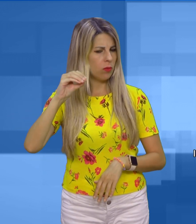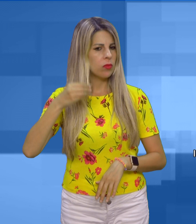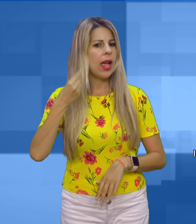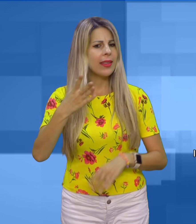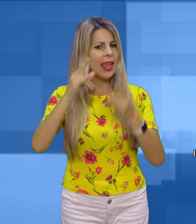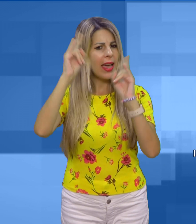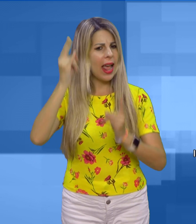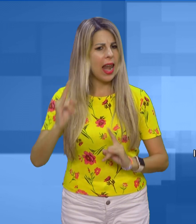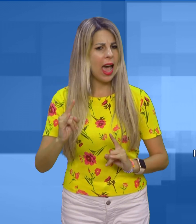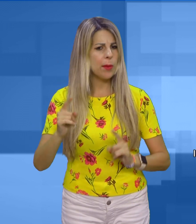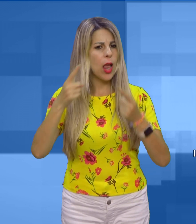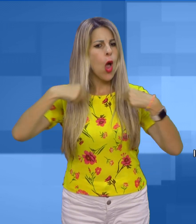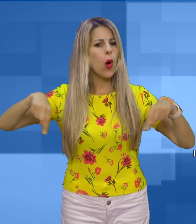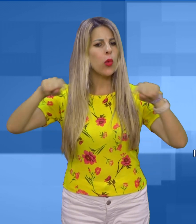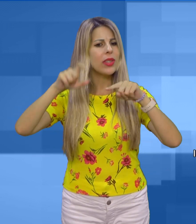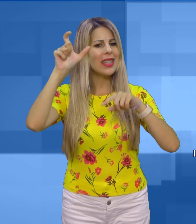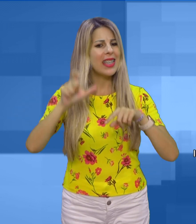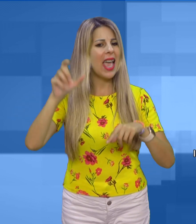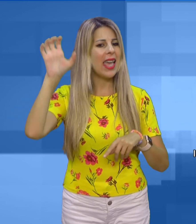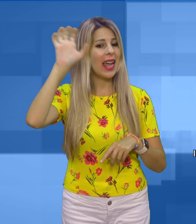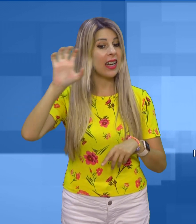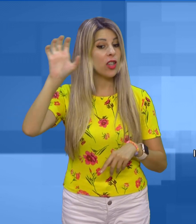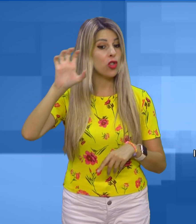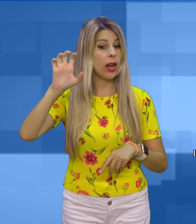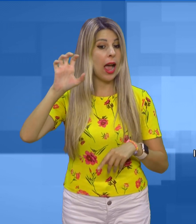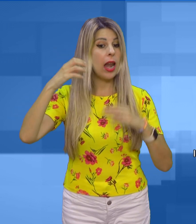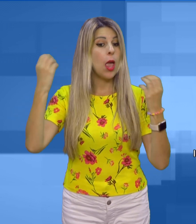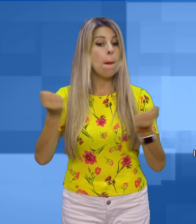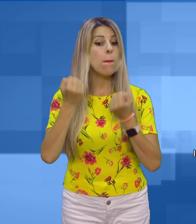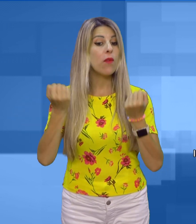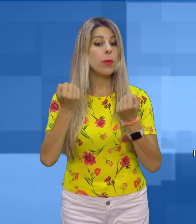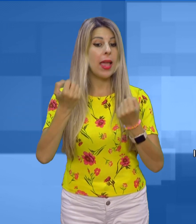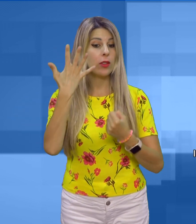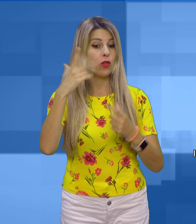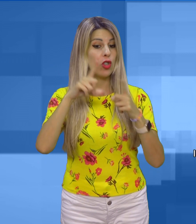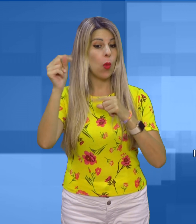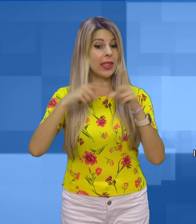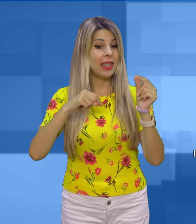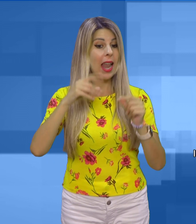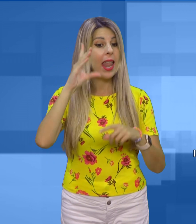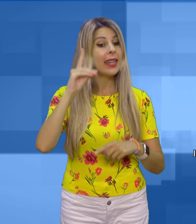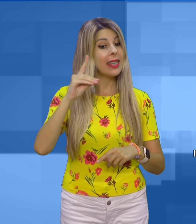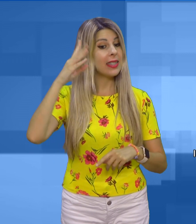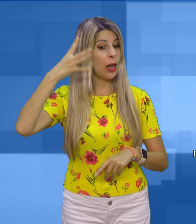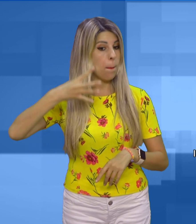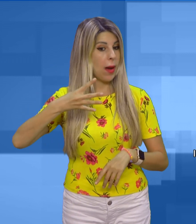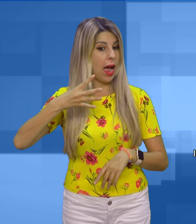Manca, che ha presentato un'interrogazione al presidente Solinas e all'assessore alla sanità